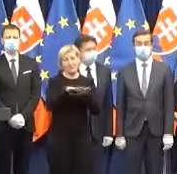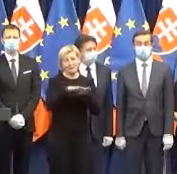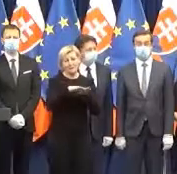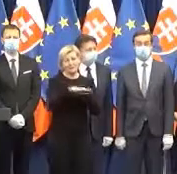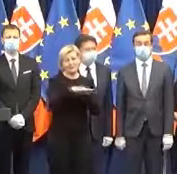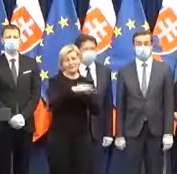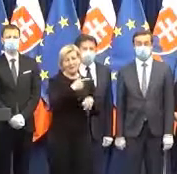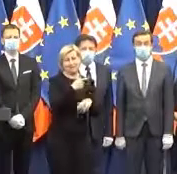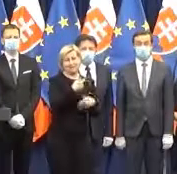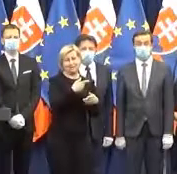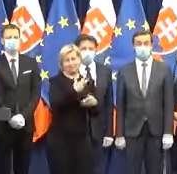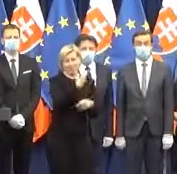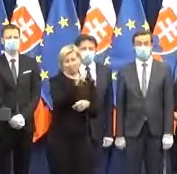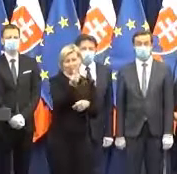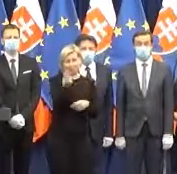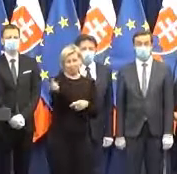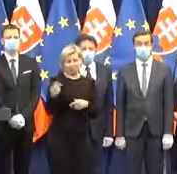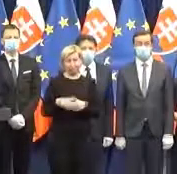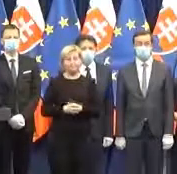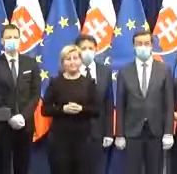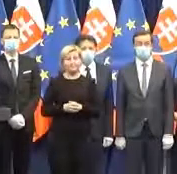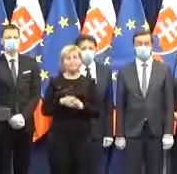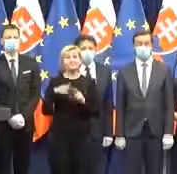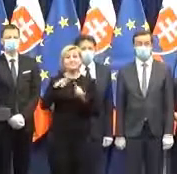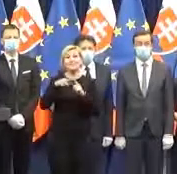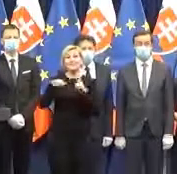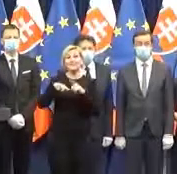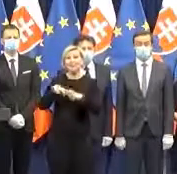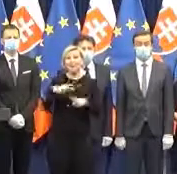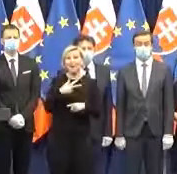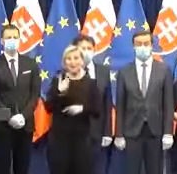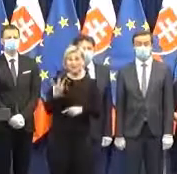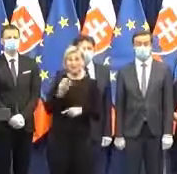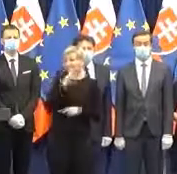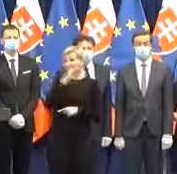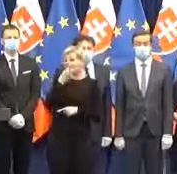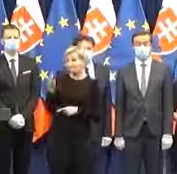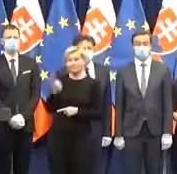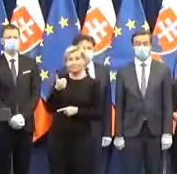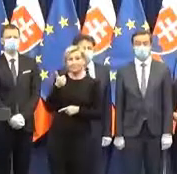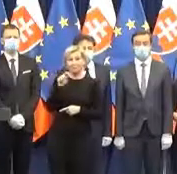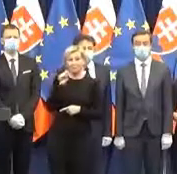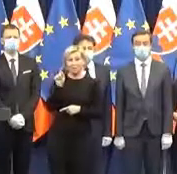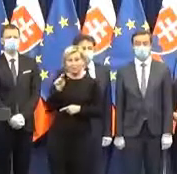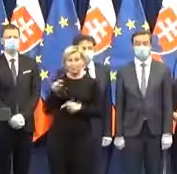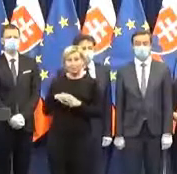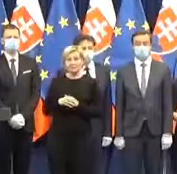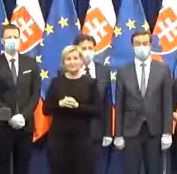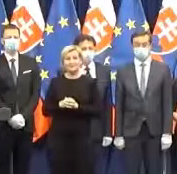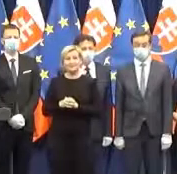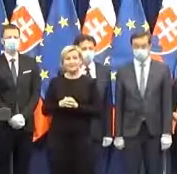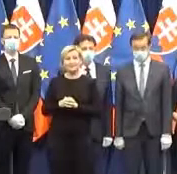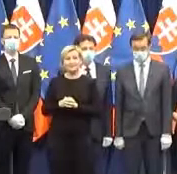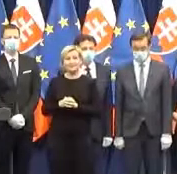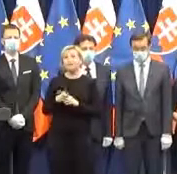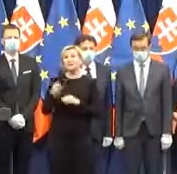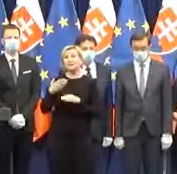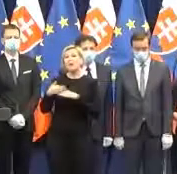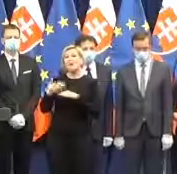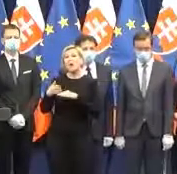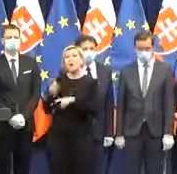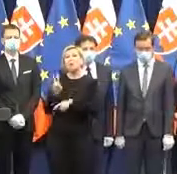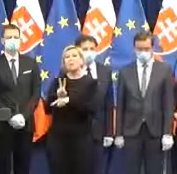páči. Televízia Teatri. Dobrý deň, Hana Žurna Teatri. Mám teda jednu otázku, zloženú z viacerých, ale aké ďalšie opatrenia